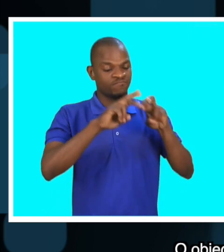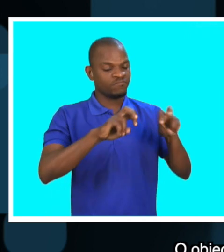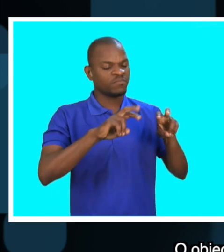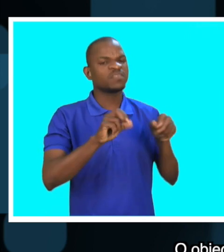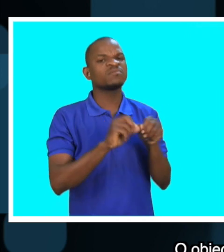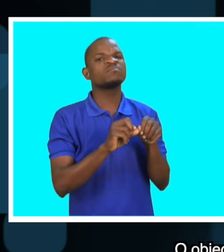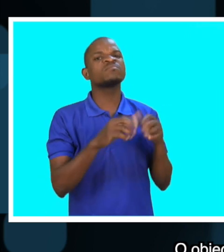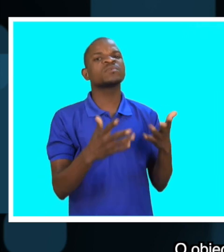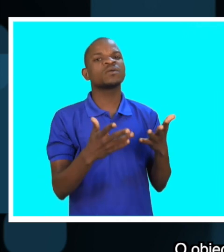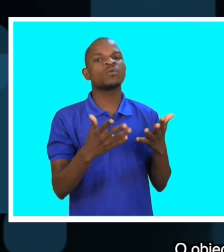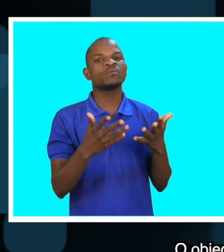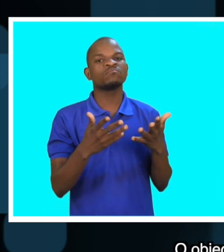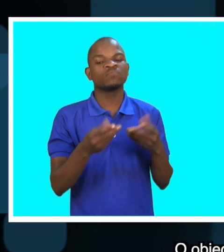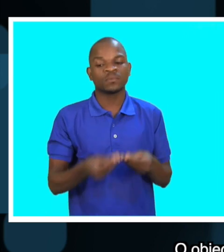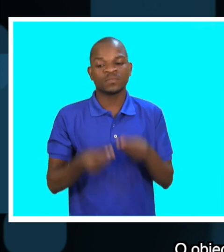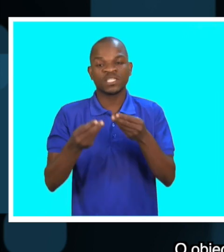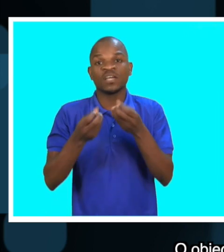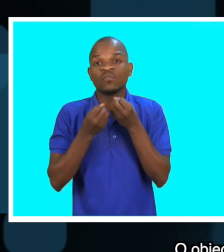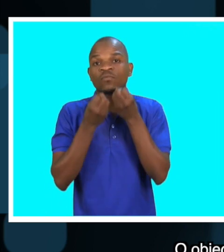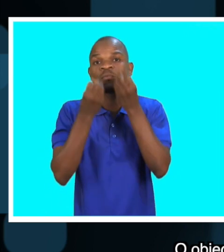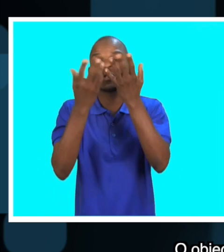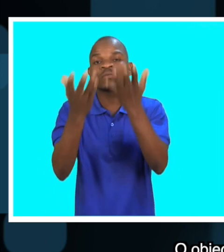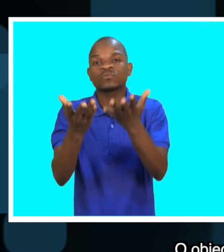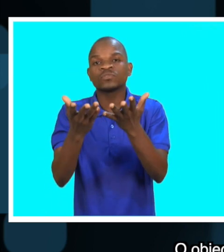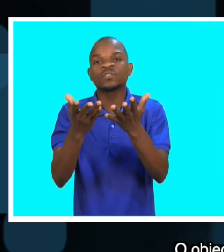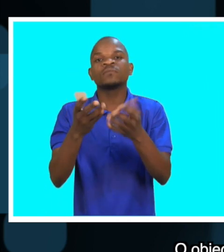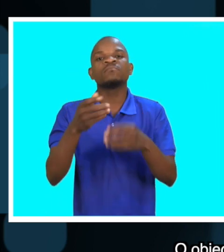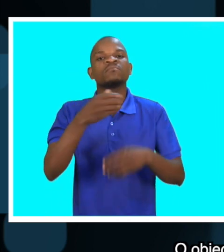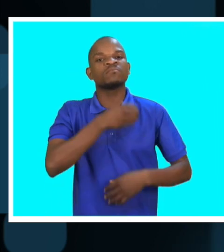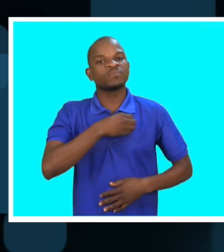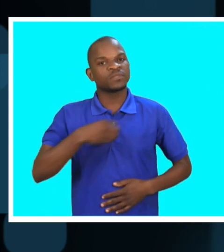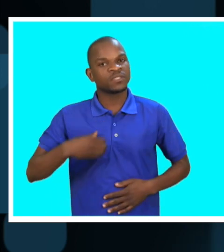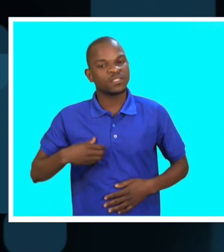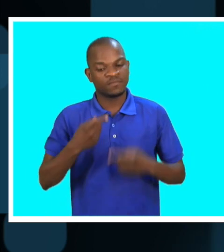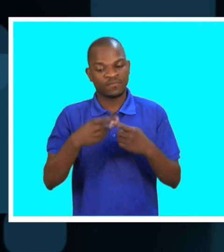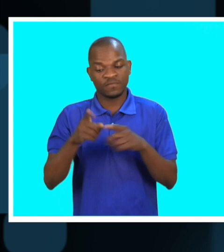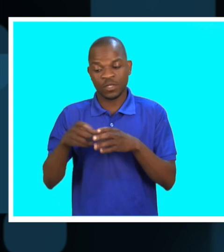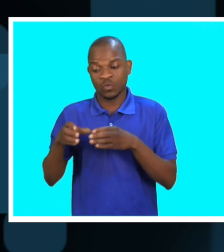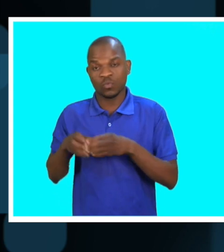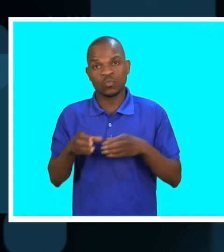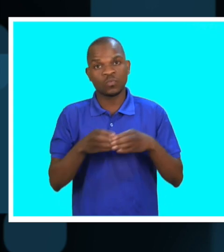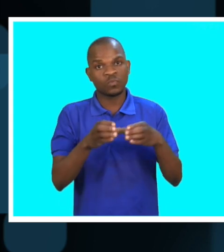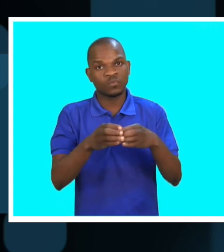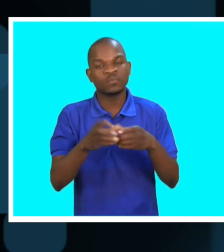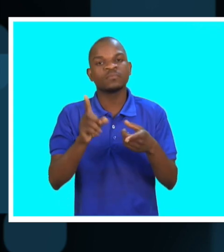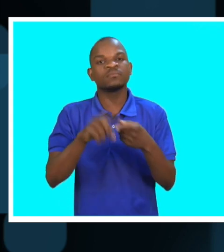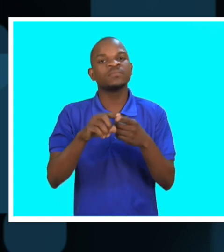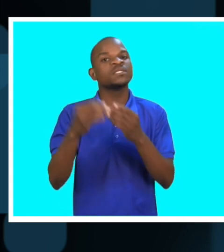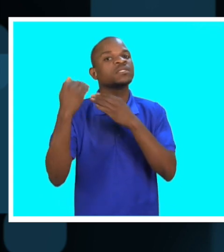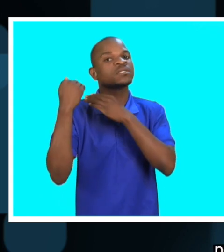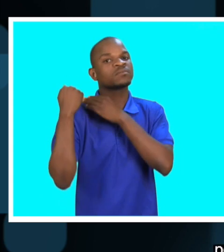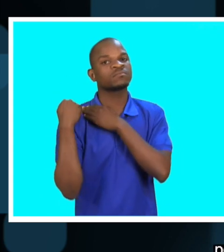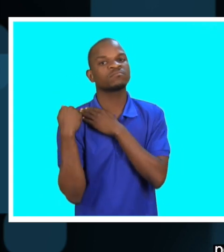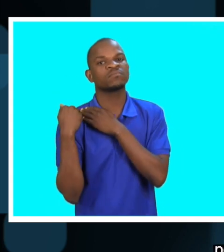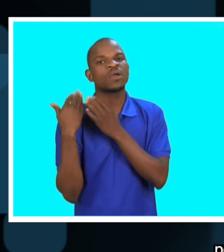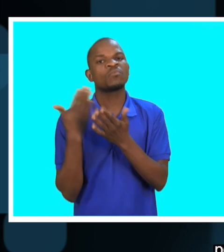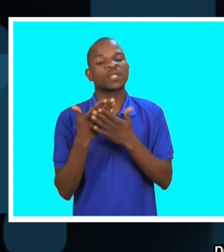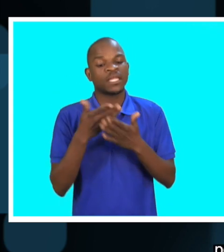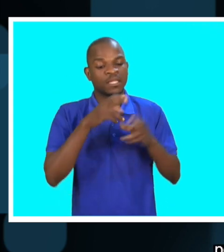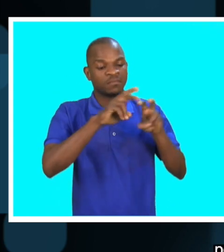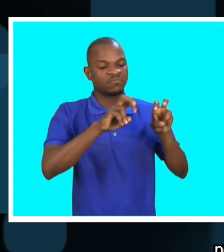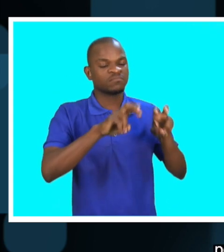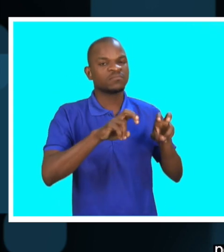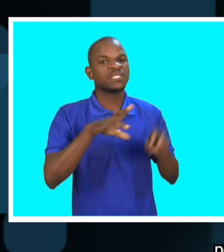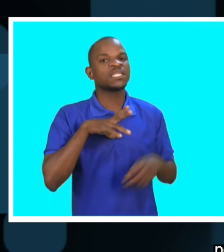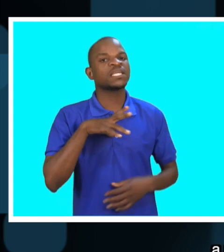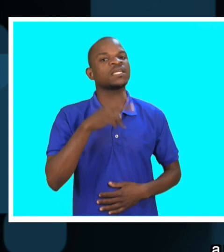fornecer informações aos presidentes do núcleo, nesse caso, aos responsáveis que estejam, porque o trabalho em si vai